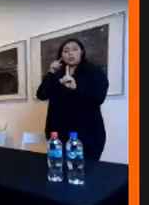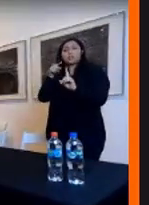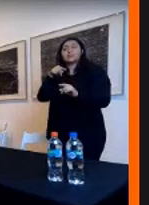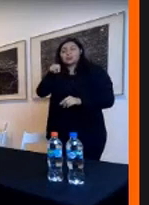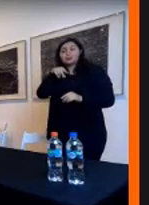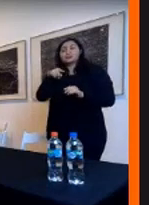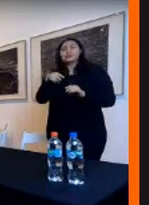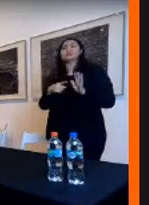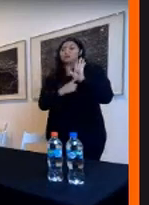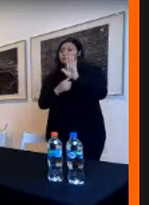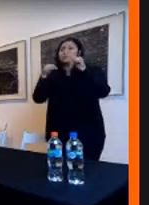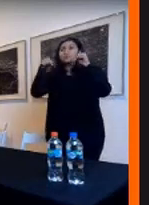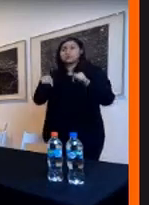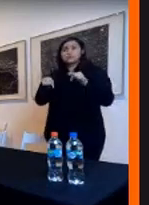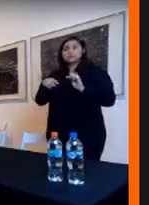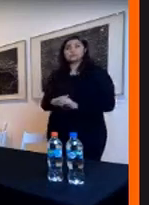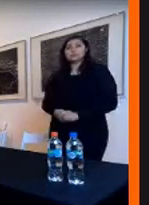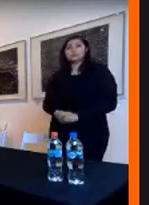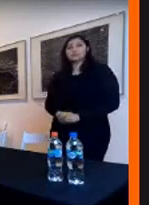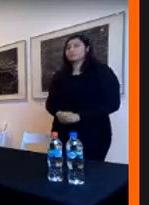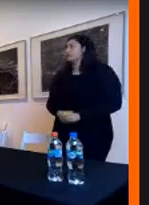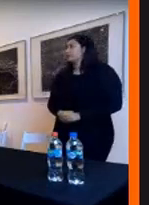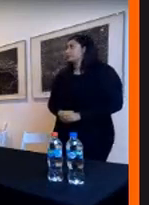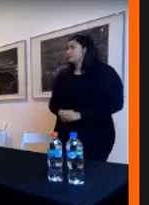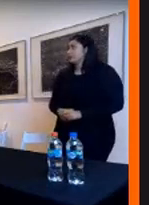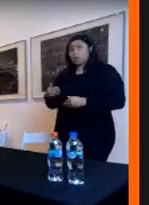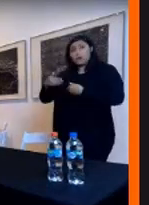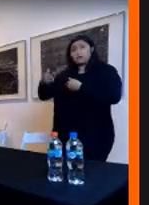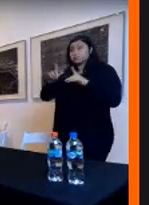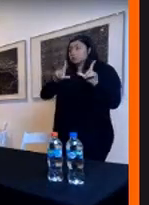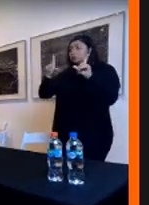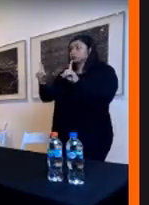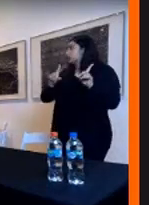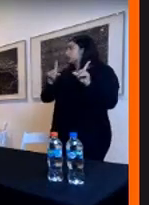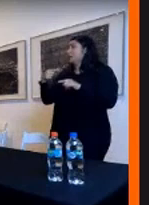queremos presentar la jornada de hoy. ¿Lo va avanzando tú, no?